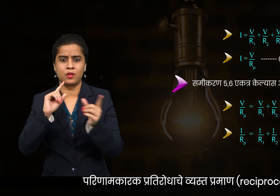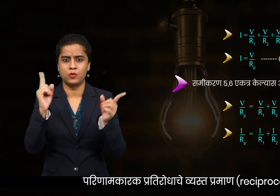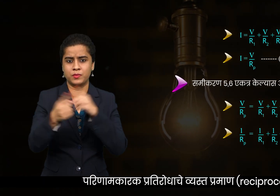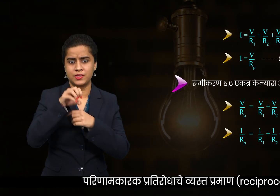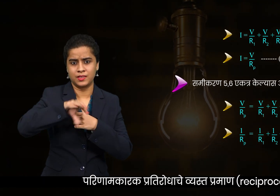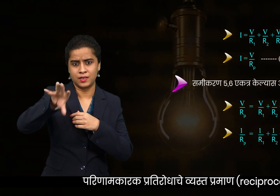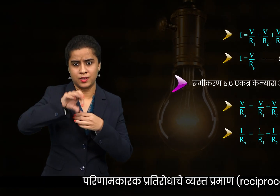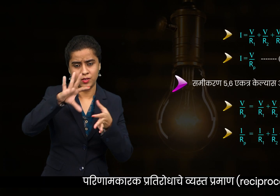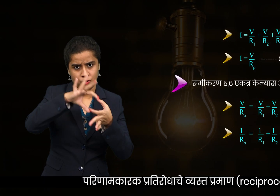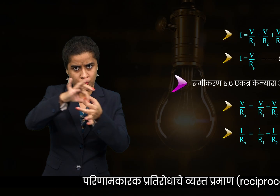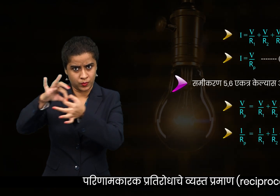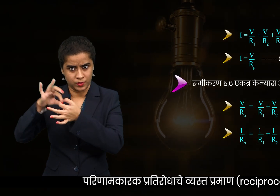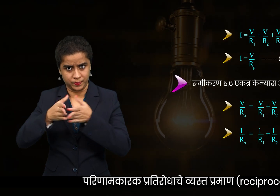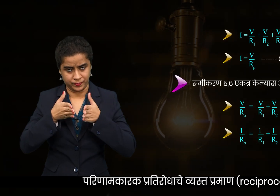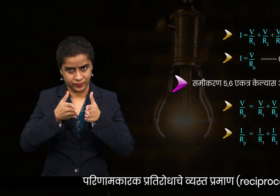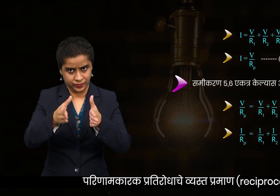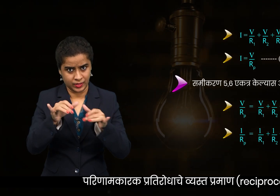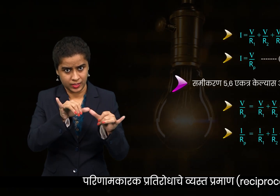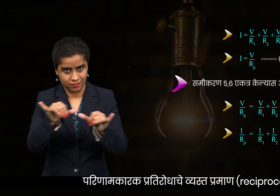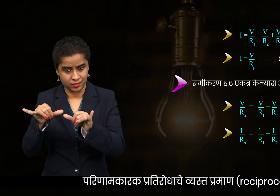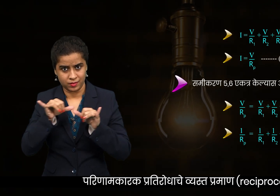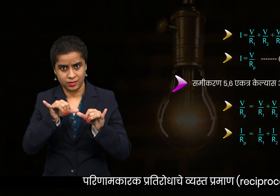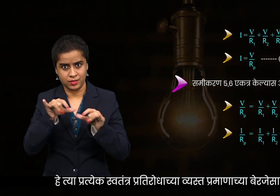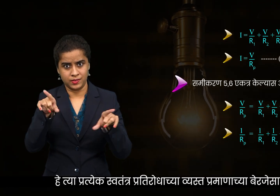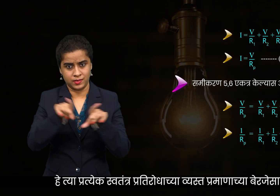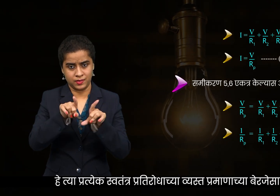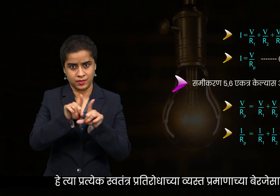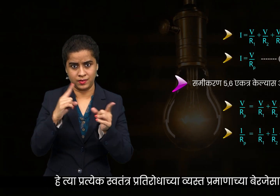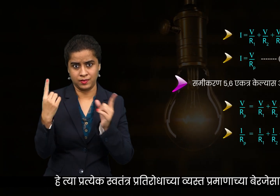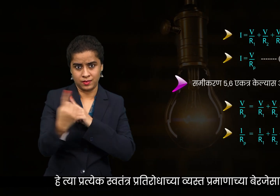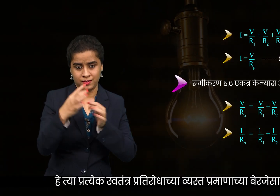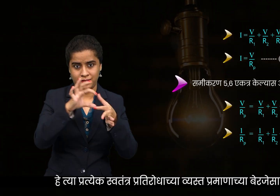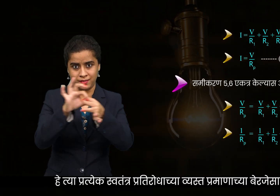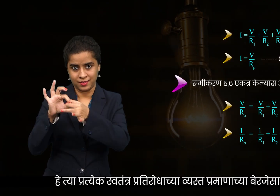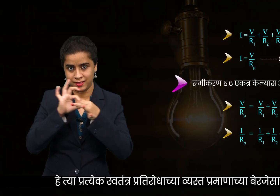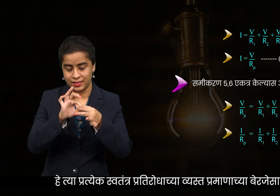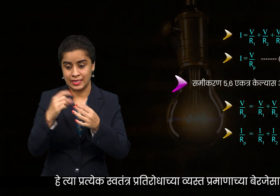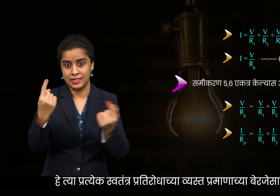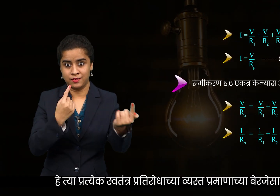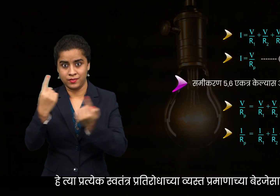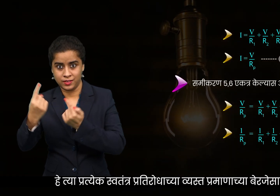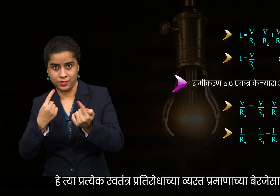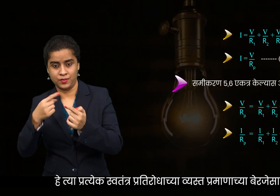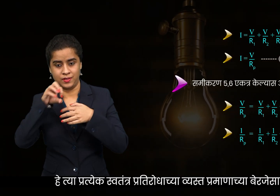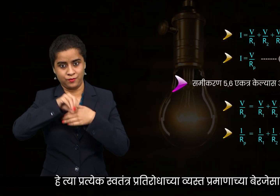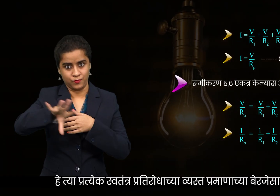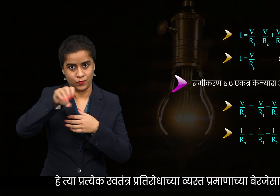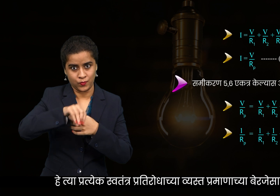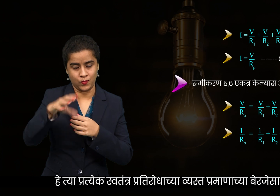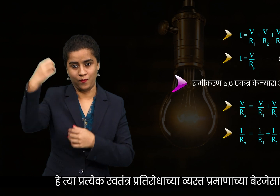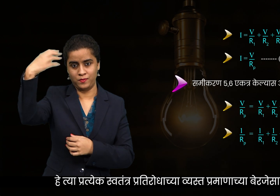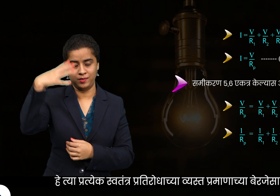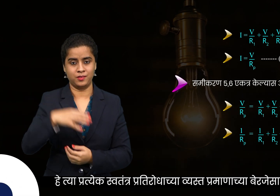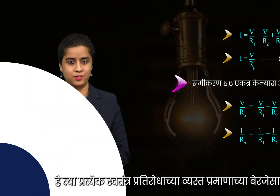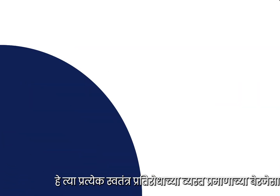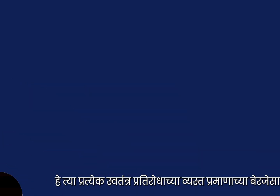परिणामकारक प्रतिरोधाचे व्यस्त प्रमाण रेसिप्रोसल हे त्या प्रत्येक स्वतंत्र प्रतिरोधाच्या व्यस्त प्रमाणाच्या बेरजेसारखे